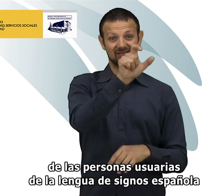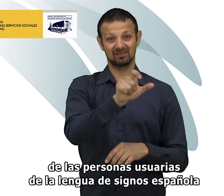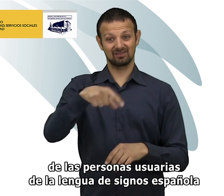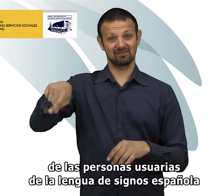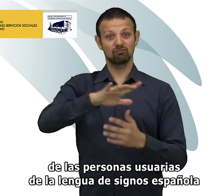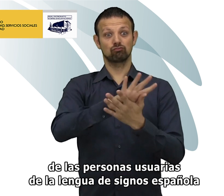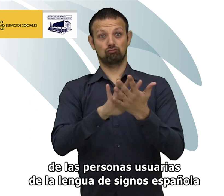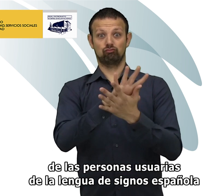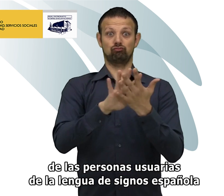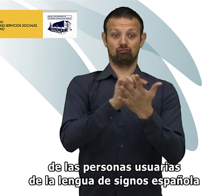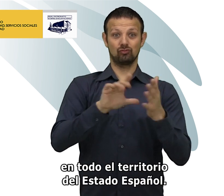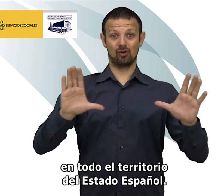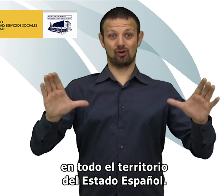el territorio del Estado español.